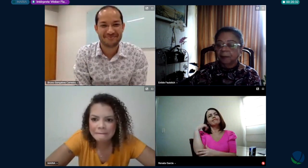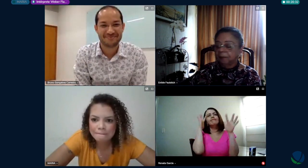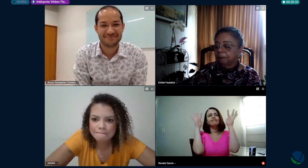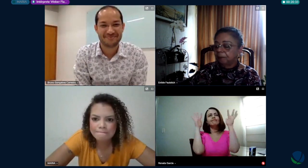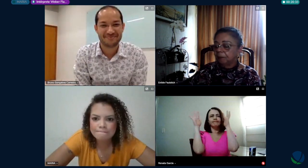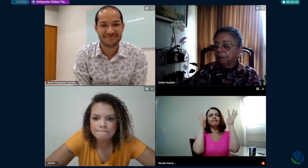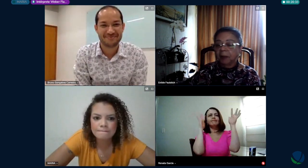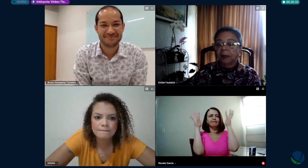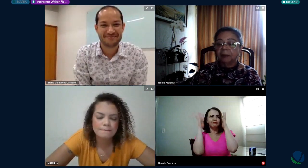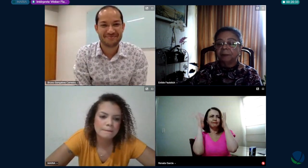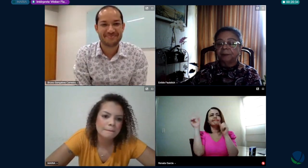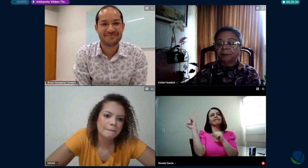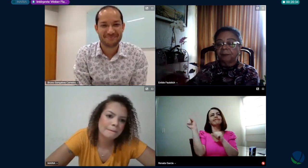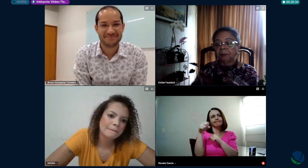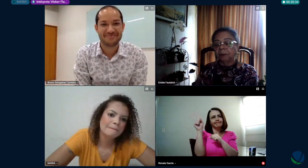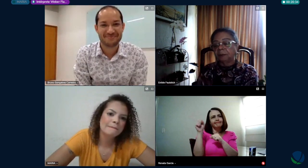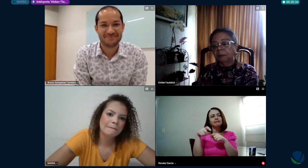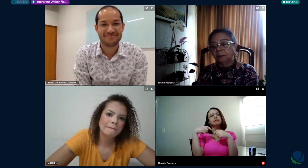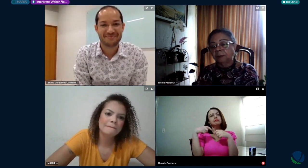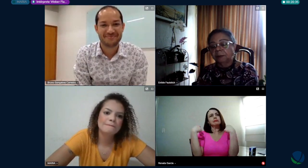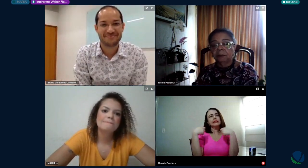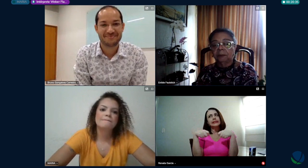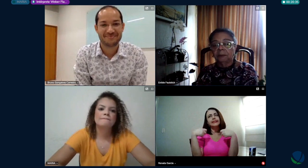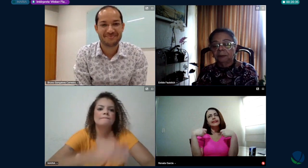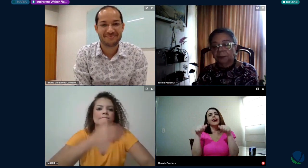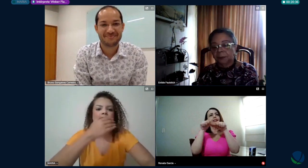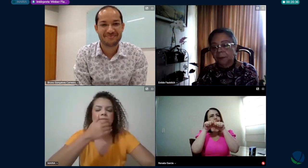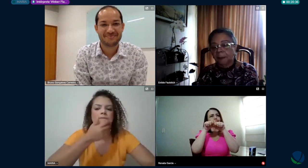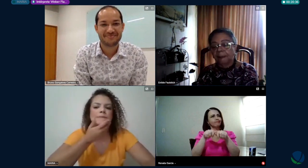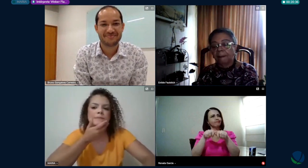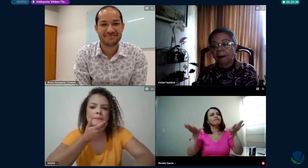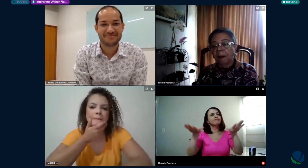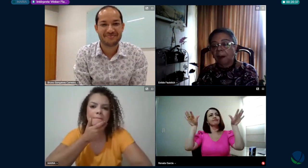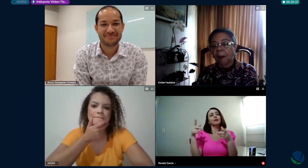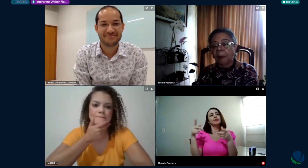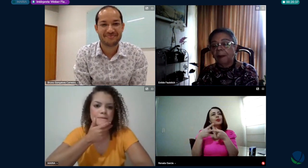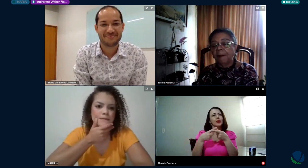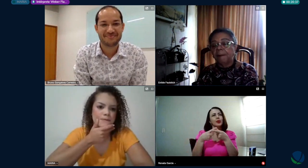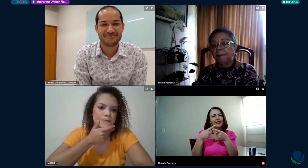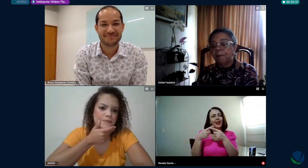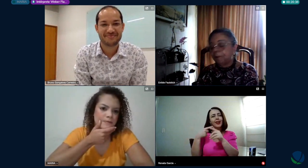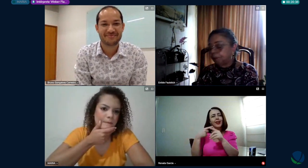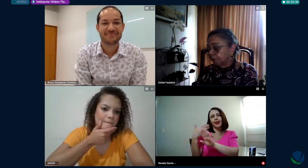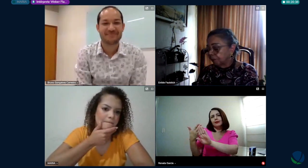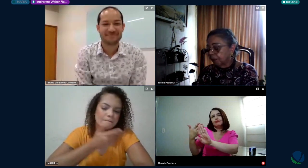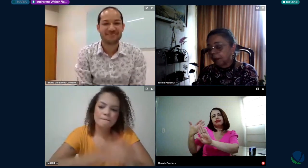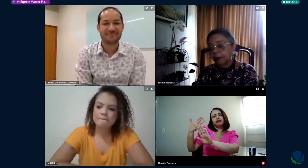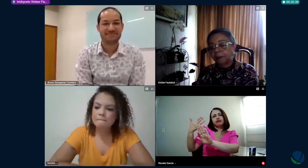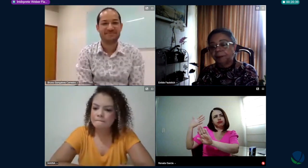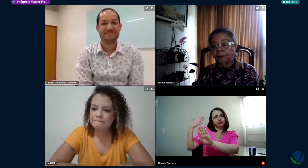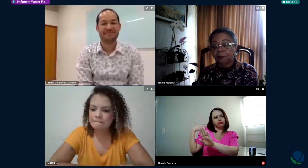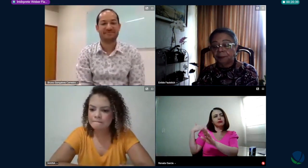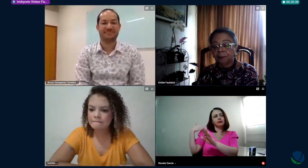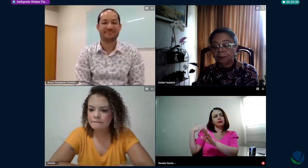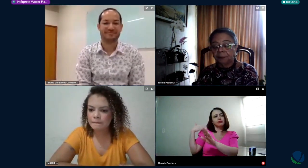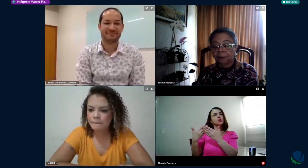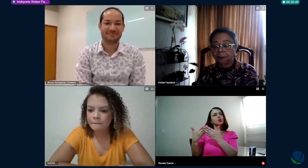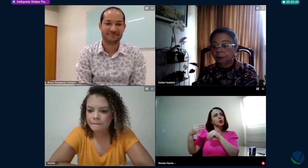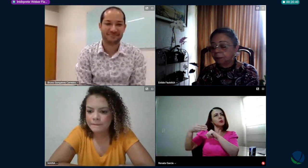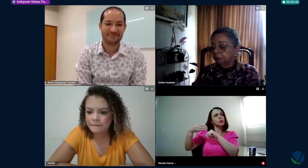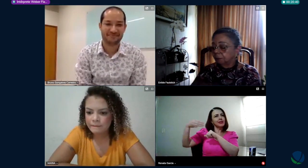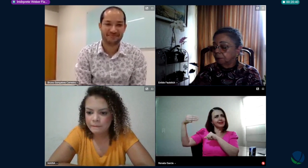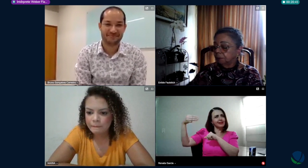Bruno, uma pergunta importante, e o que tem me trazido reflexões em relação à disseminação e